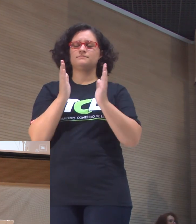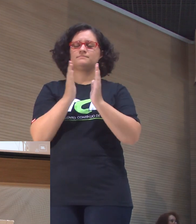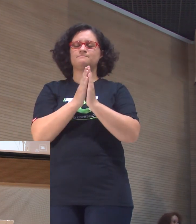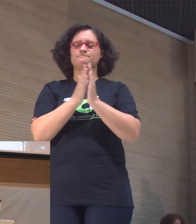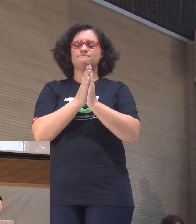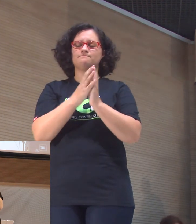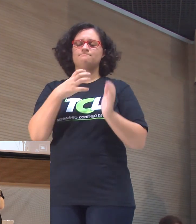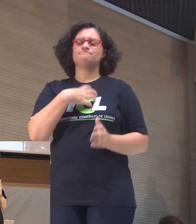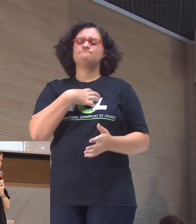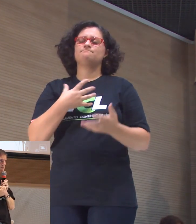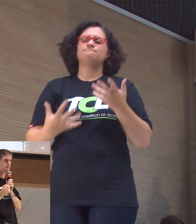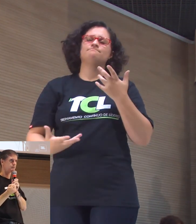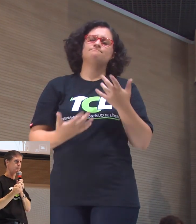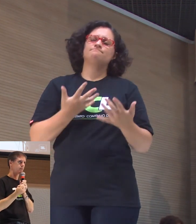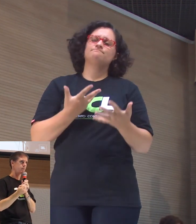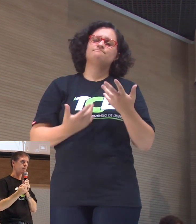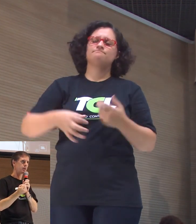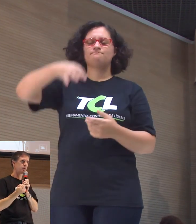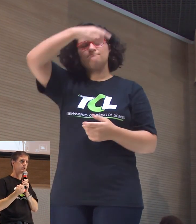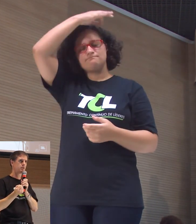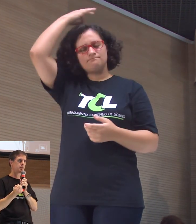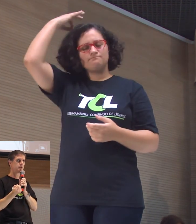um avivamento